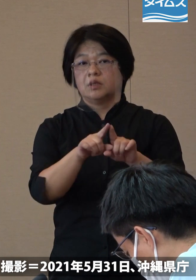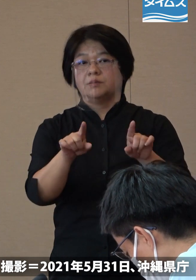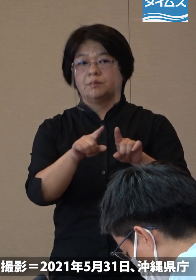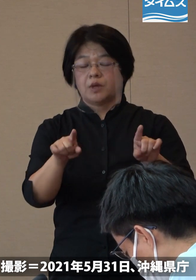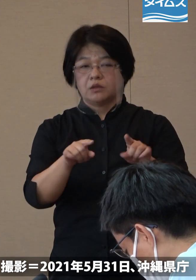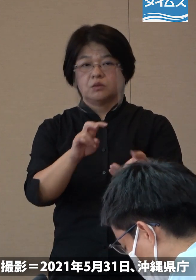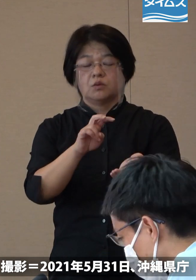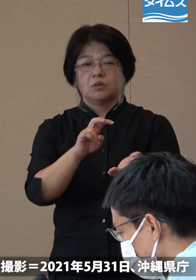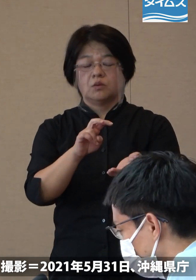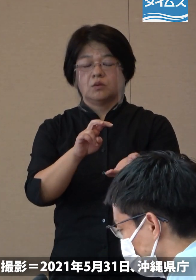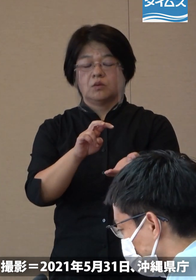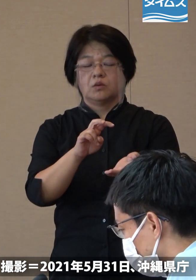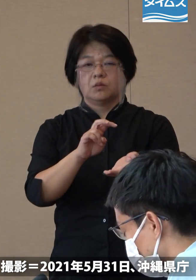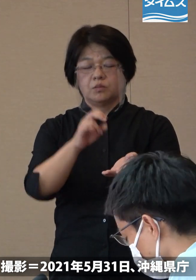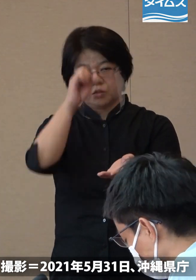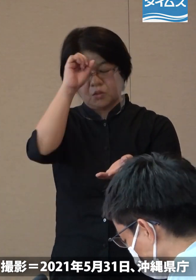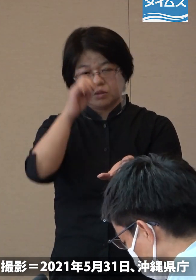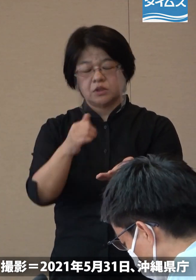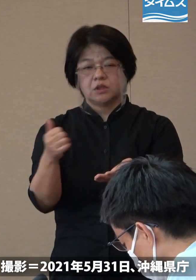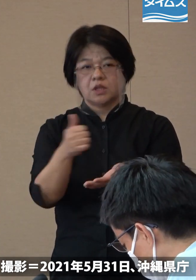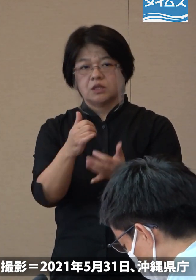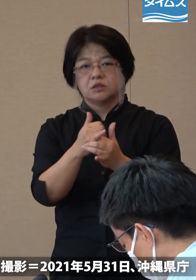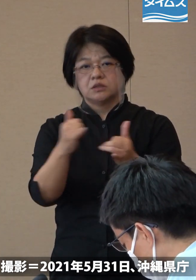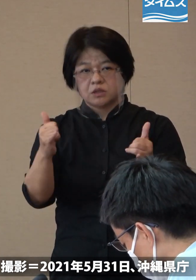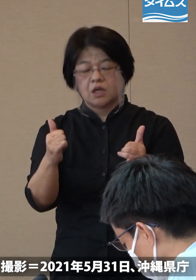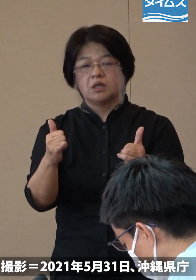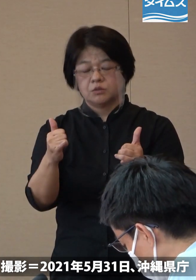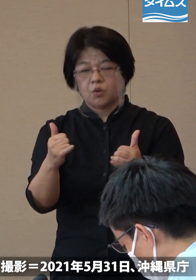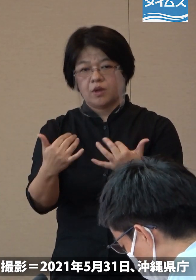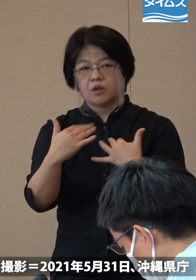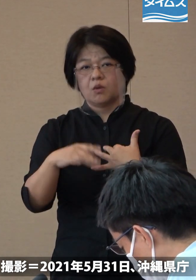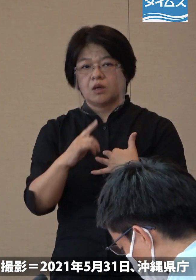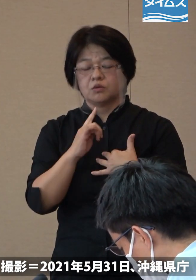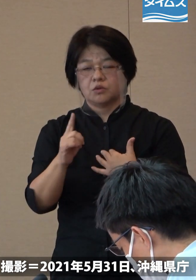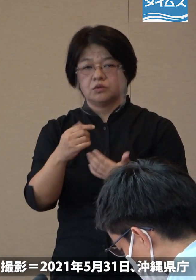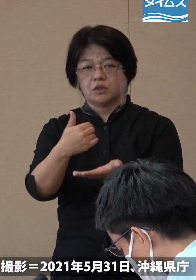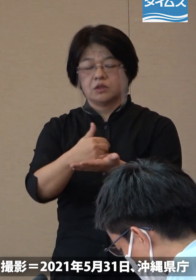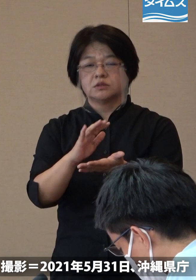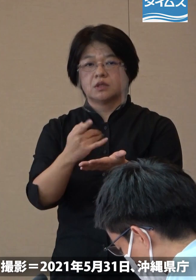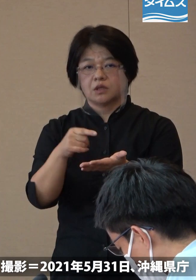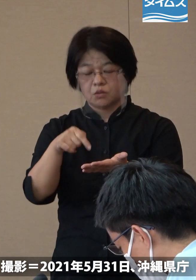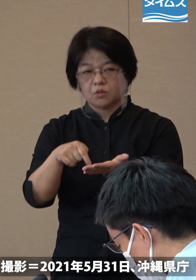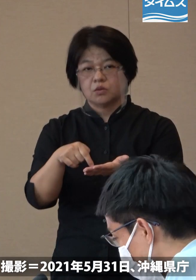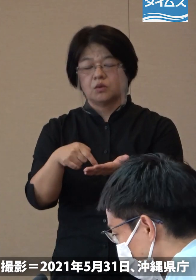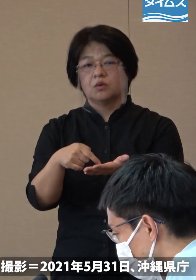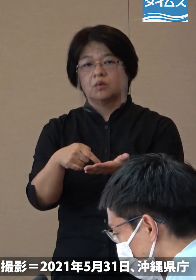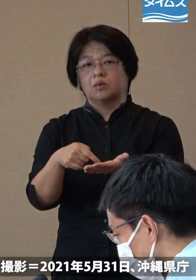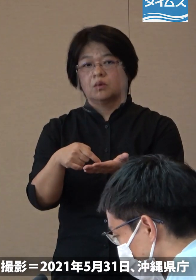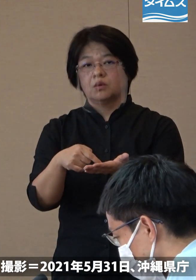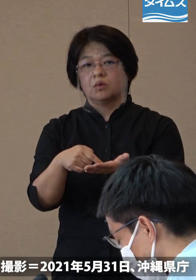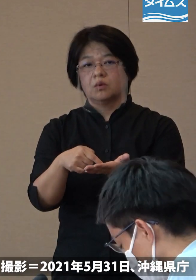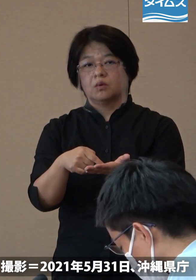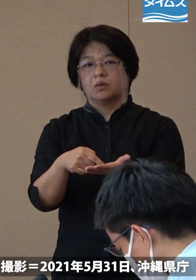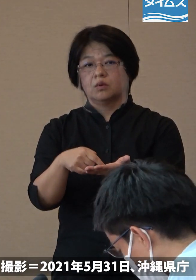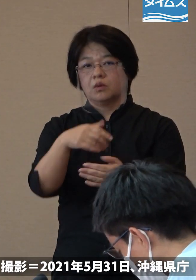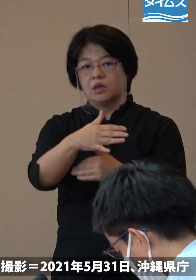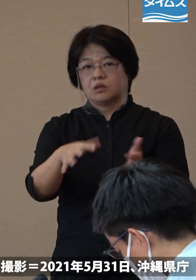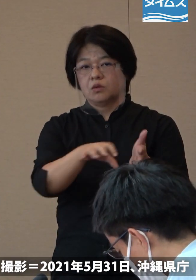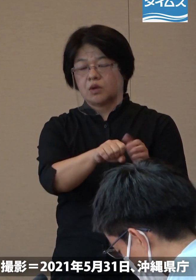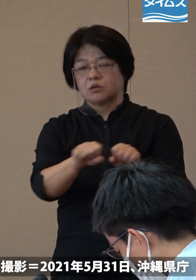響が出ているということで、新たな宿泊施設の確保とか、自治体的に場所の確保というお話があります。